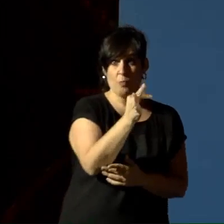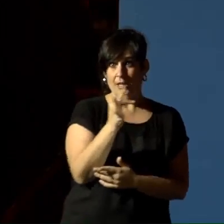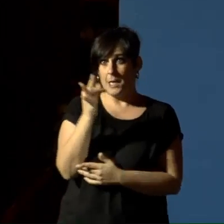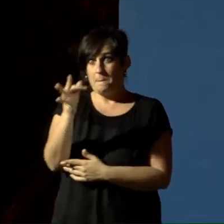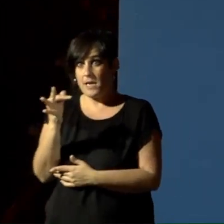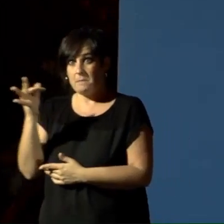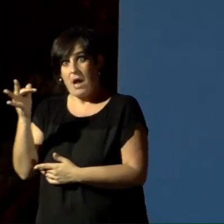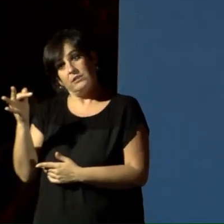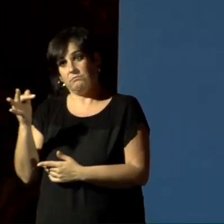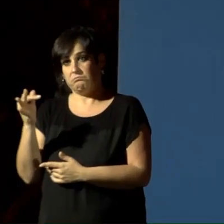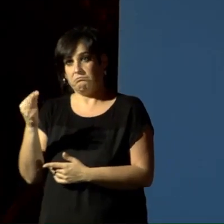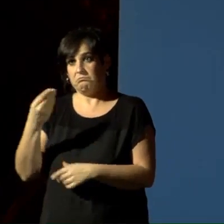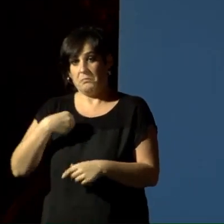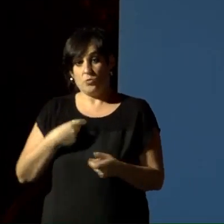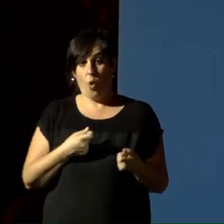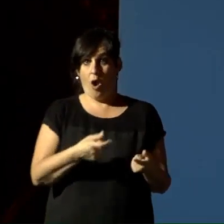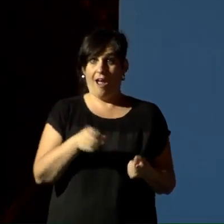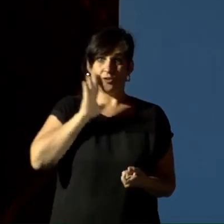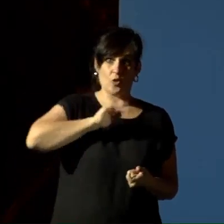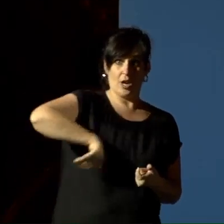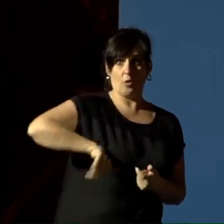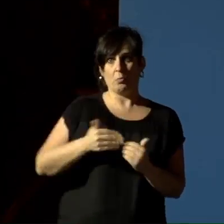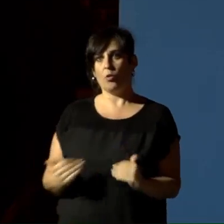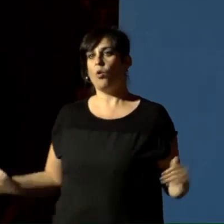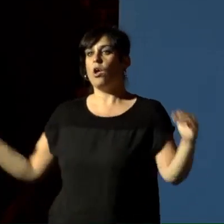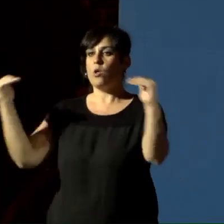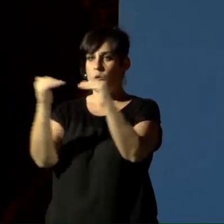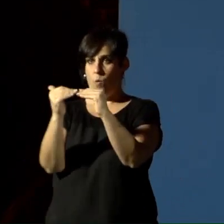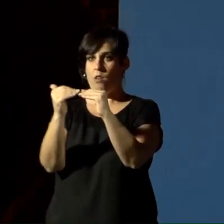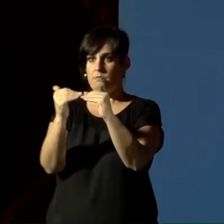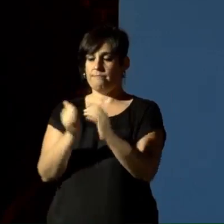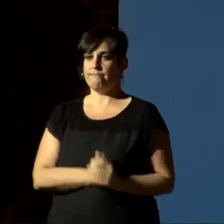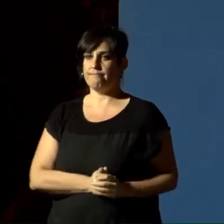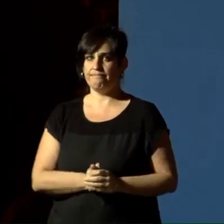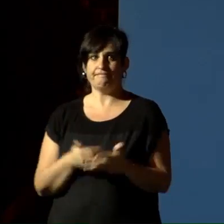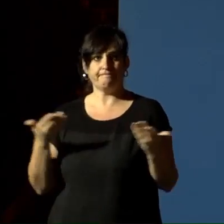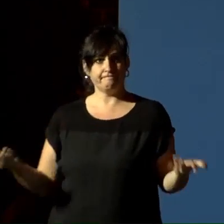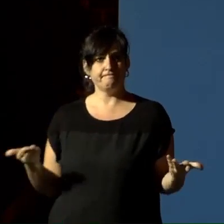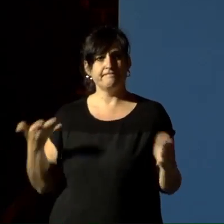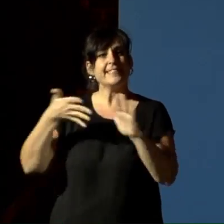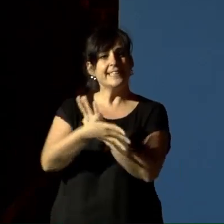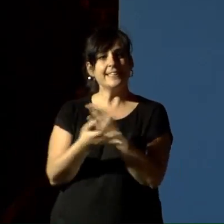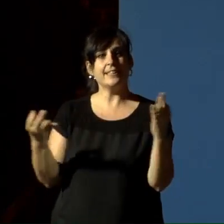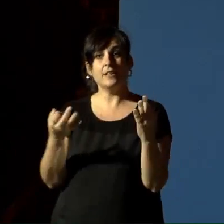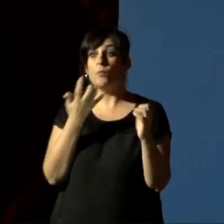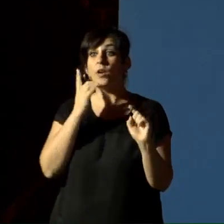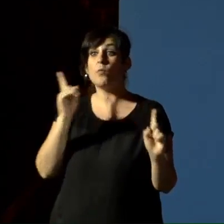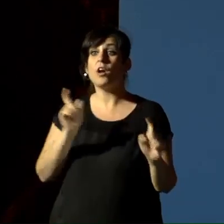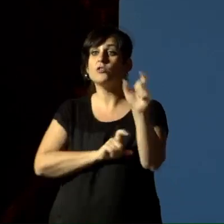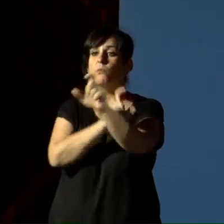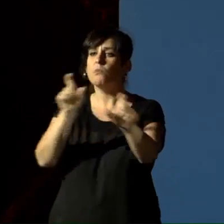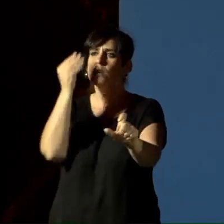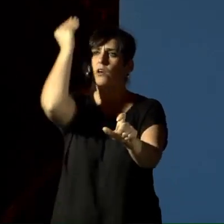debaixo do umbral da pobreza. Eso é o que custa a corrupción. Por tanto, se alguén pensa que